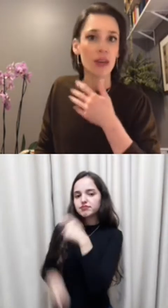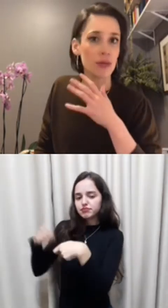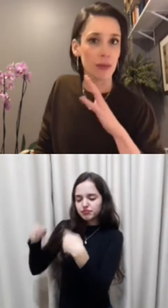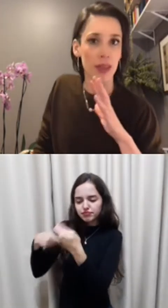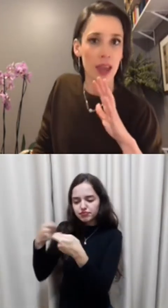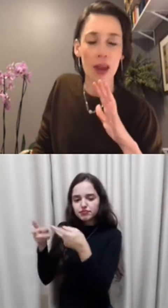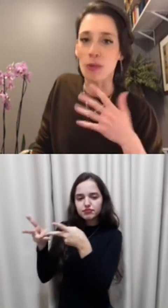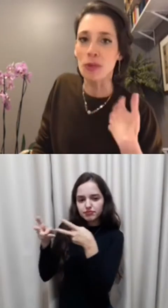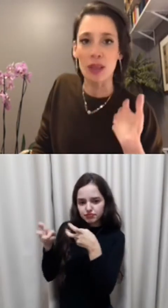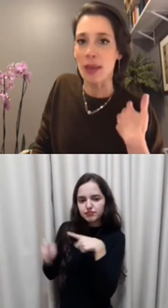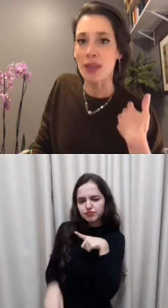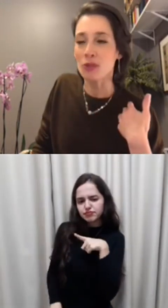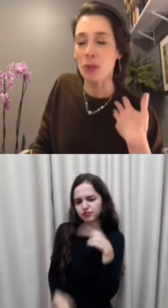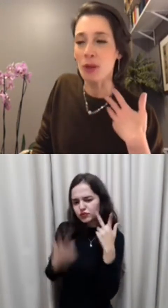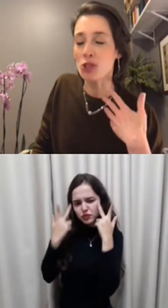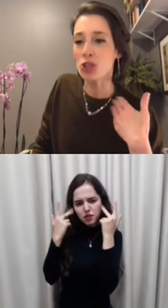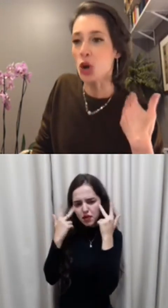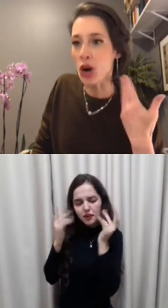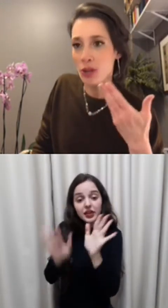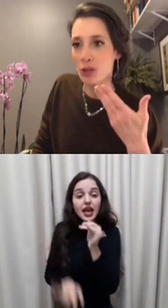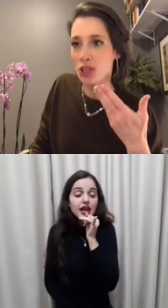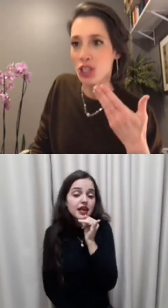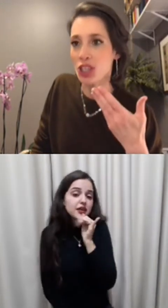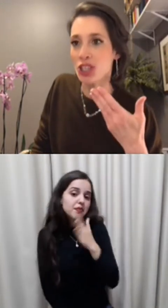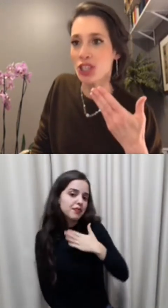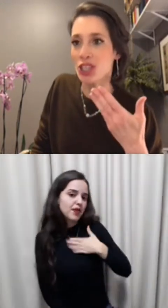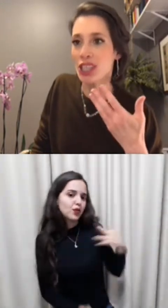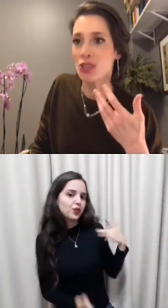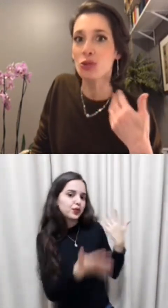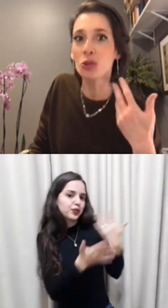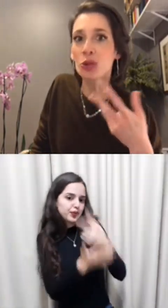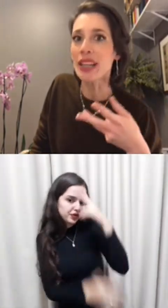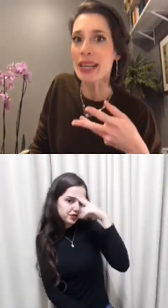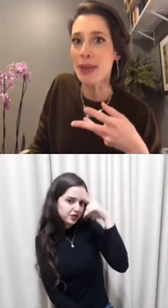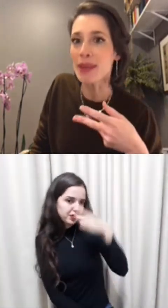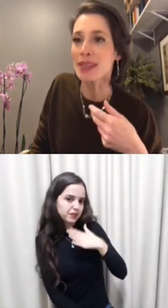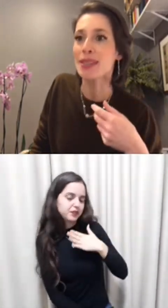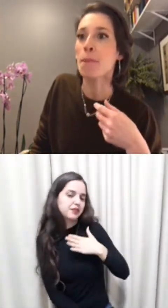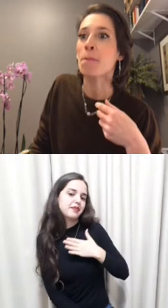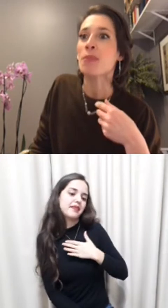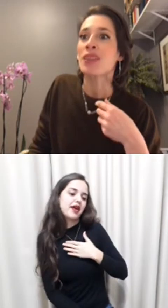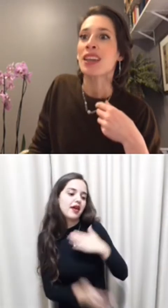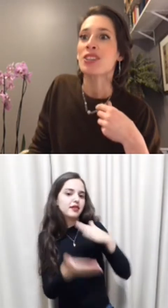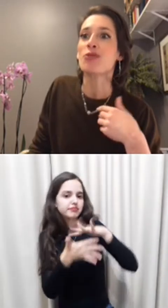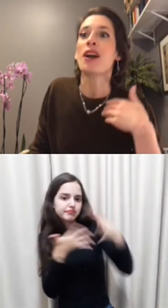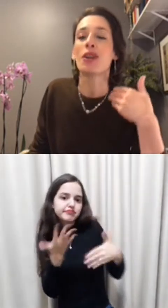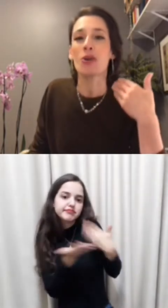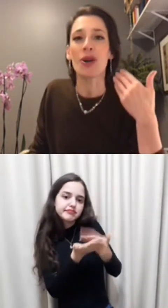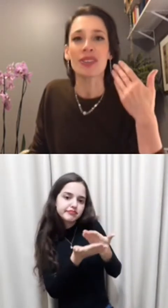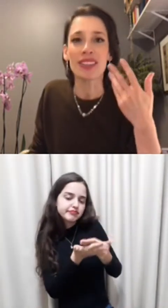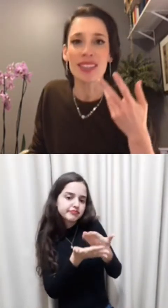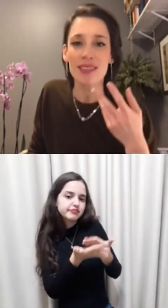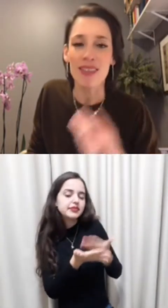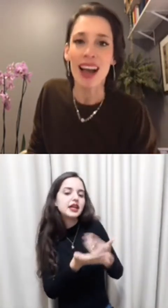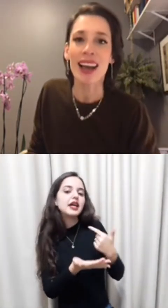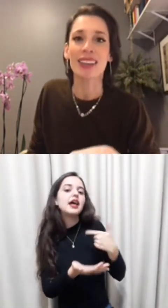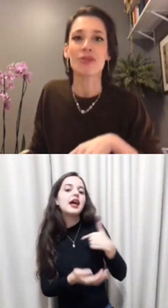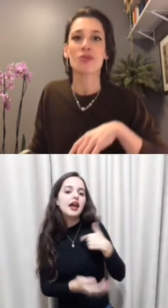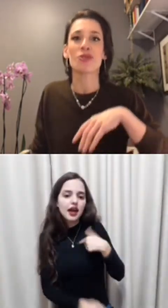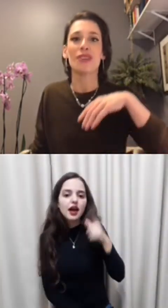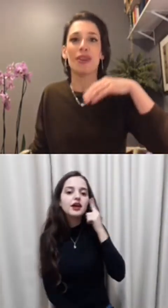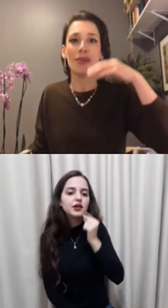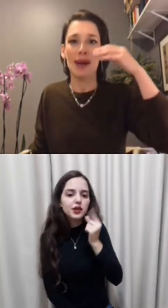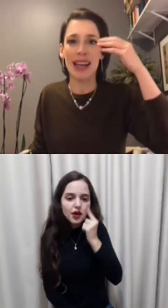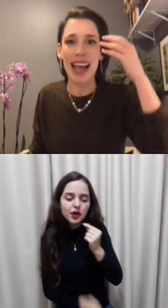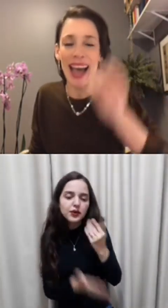tenho, no meu histórico de estudo de Libras, tive aula com a Ronice Quadros,